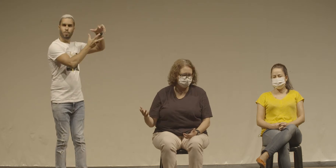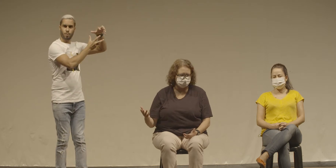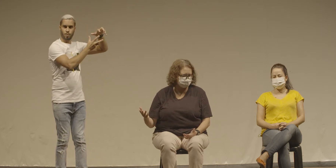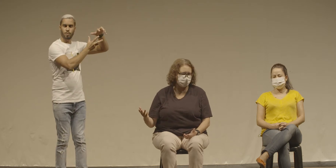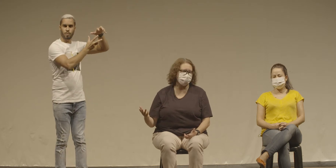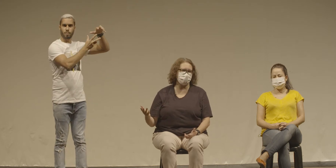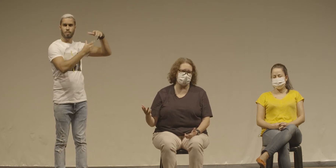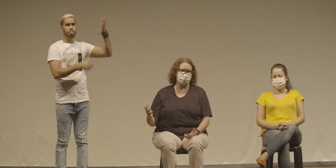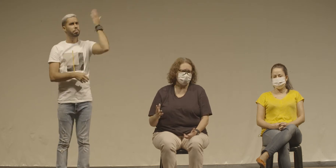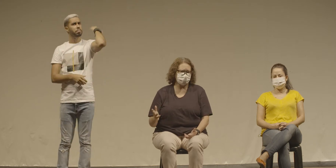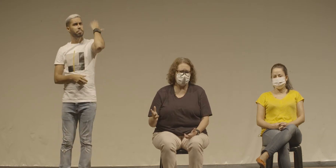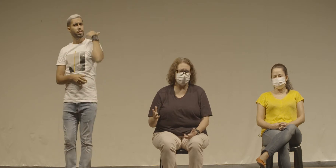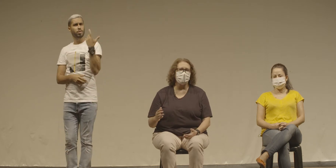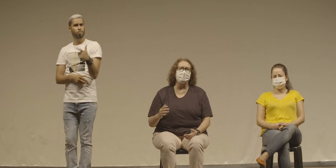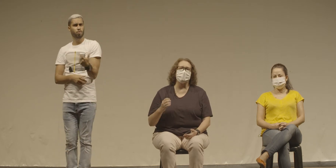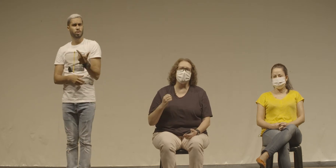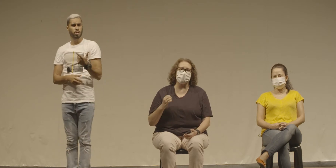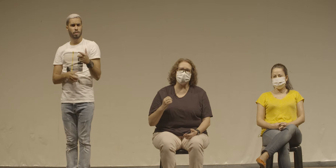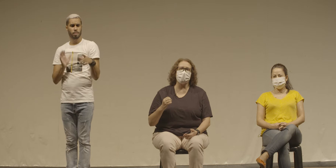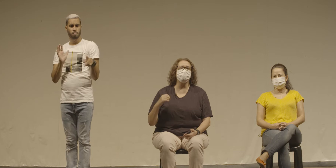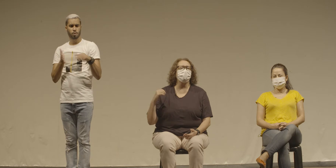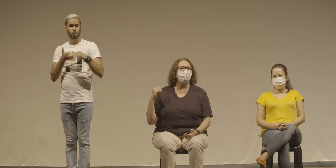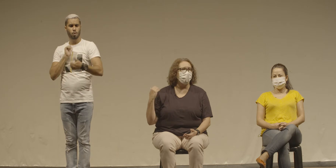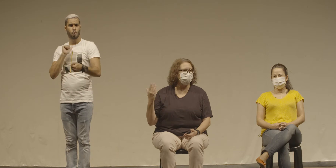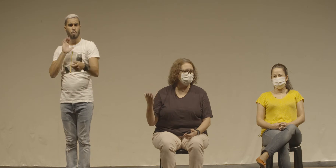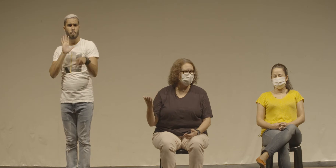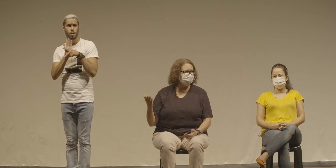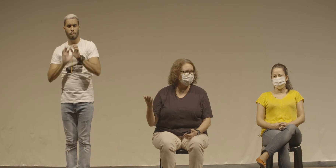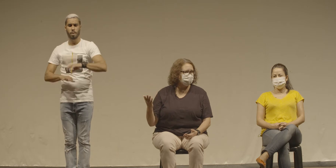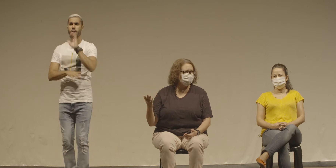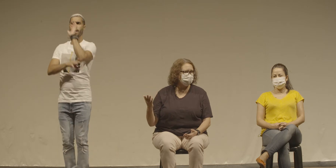um jogo de basquete feminino, não tinha. Então,